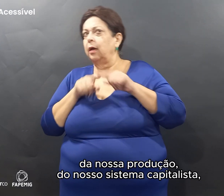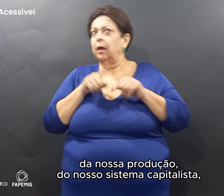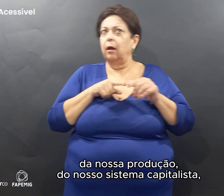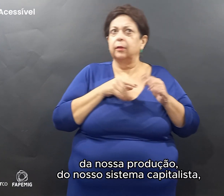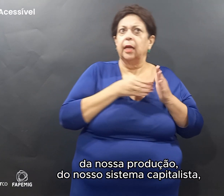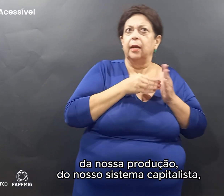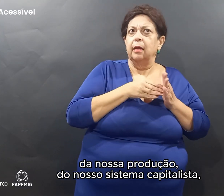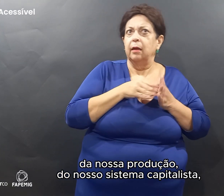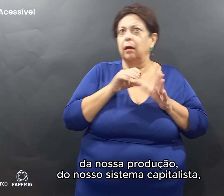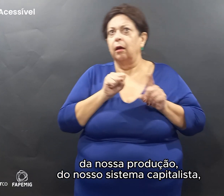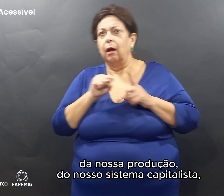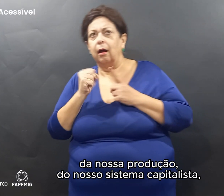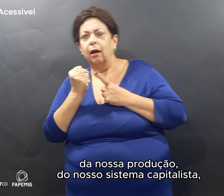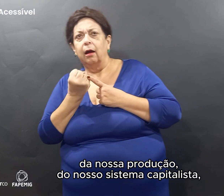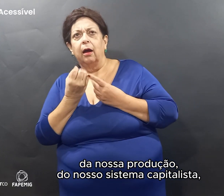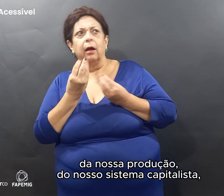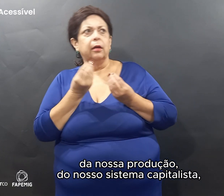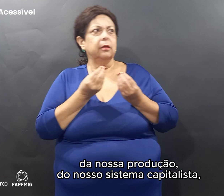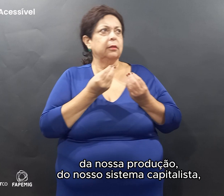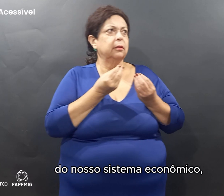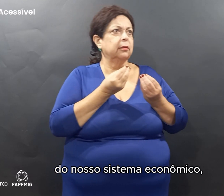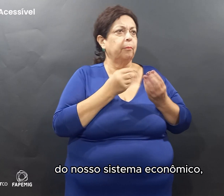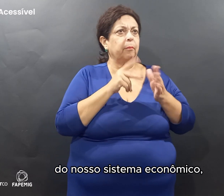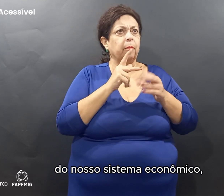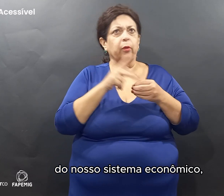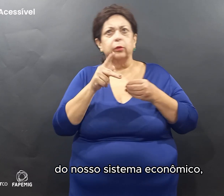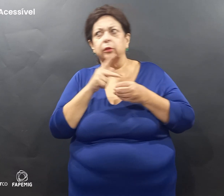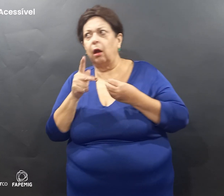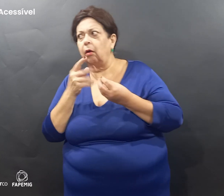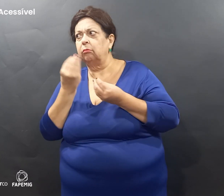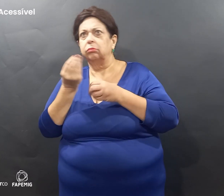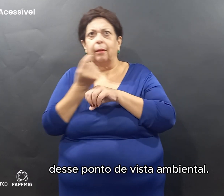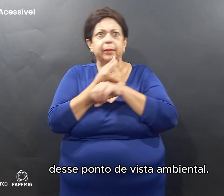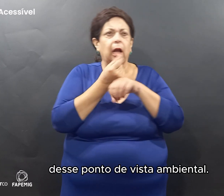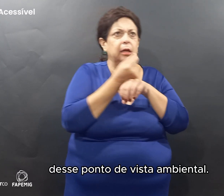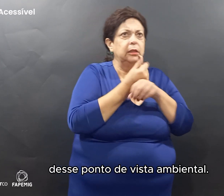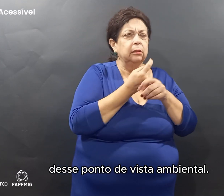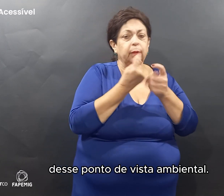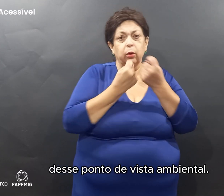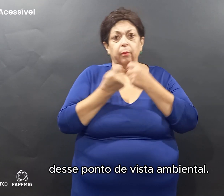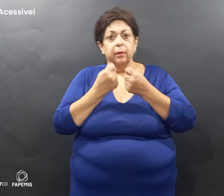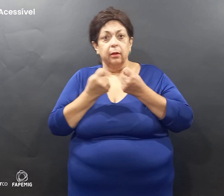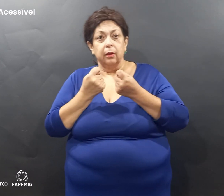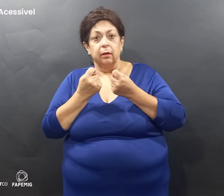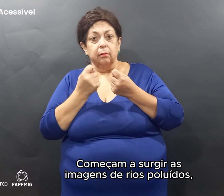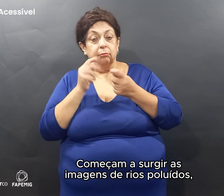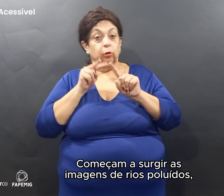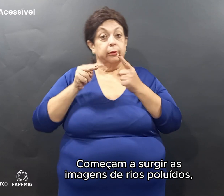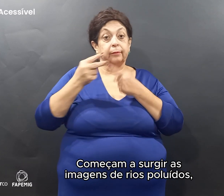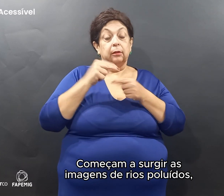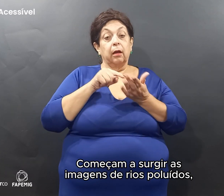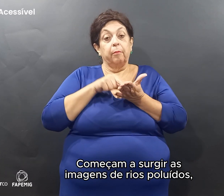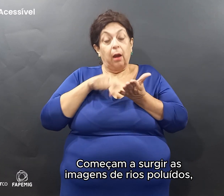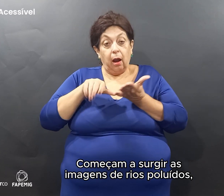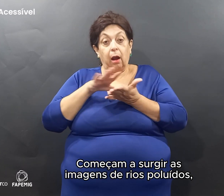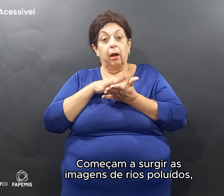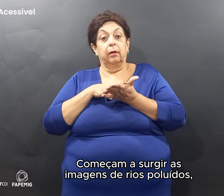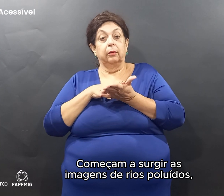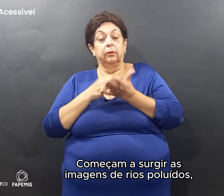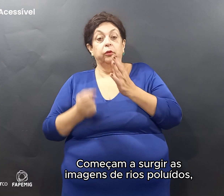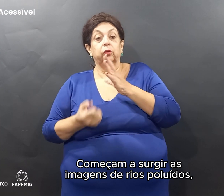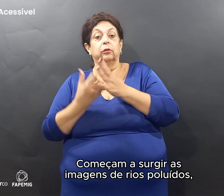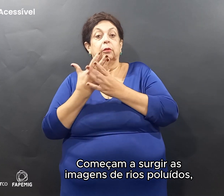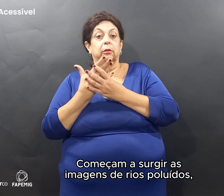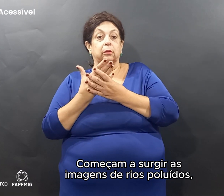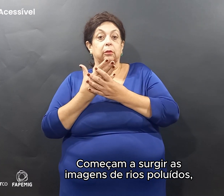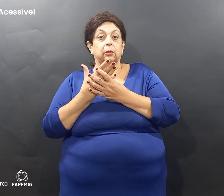sociedade, da nossa produção, do nosso sistema capitalista, né? Do nosso sistema econômico, desse ponto de vista ambiental. Começam a surgir as imagens